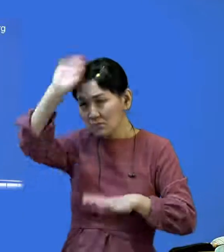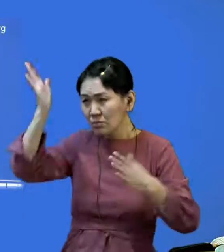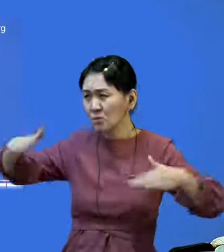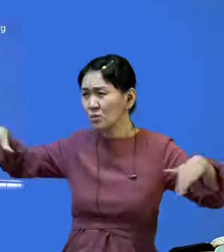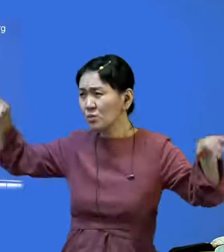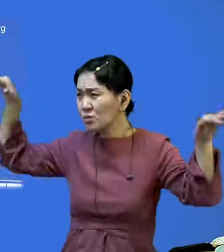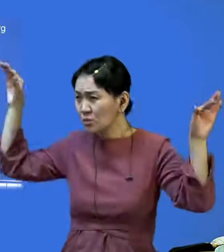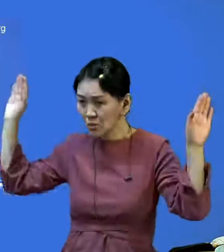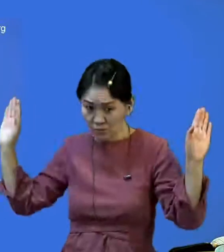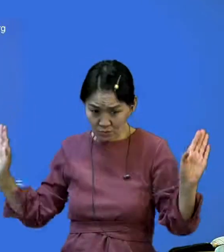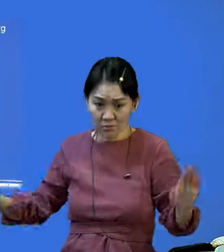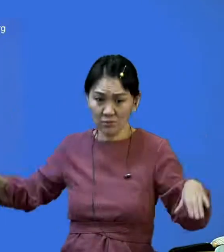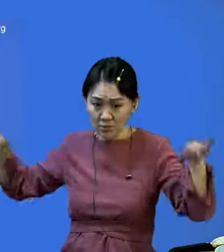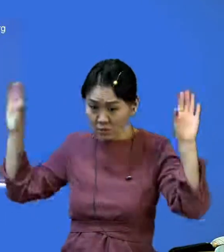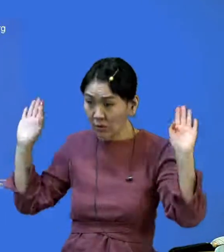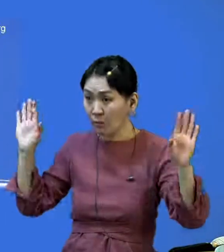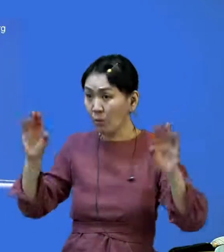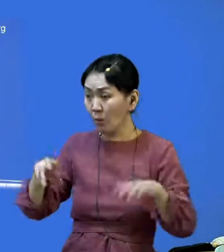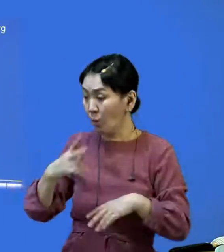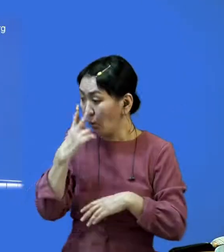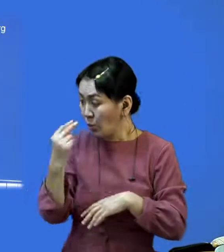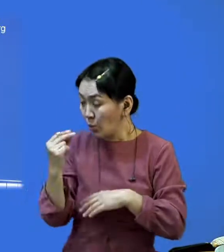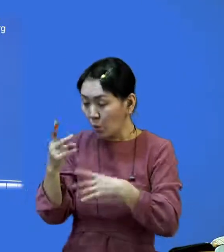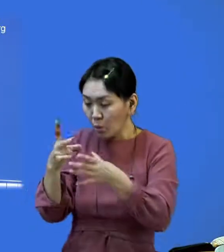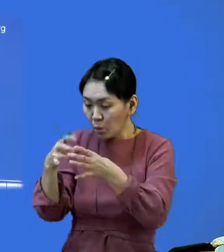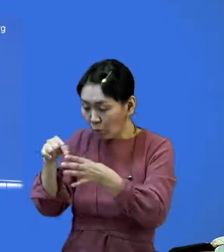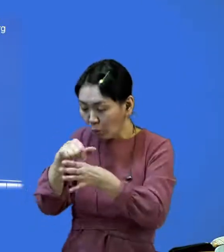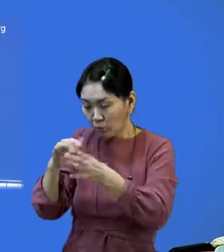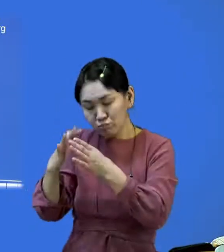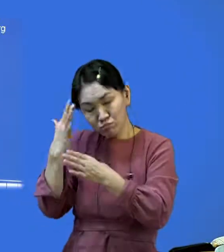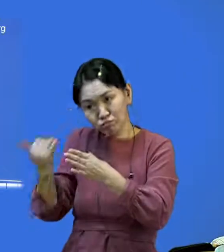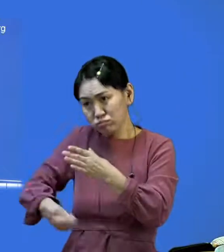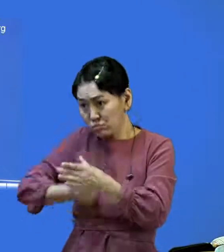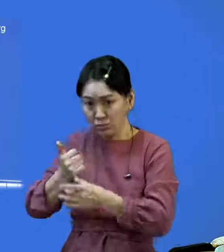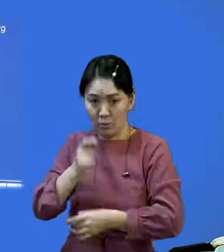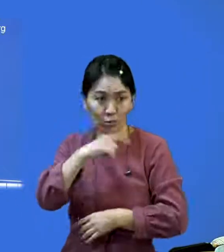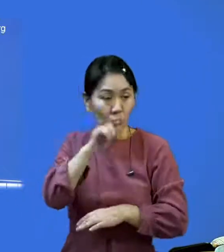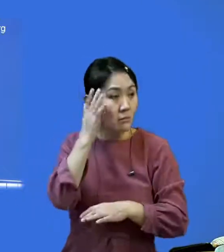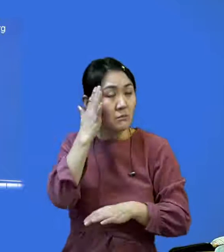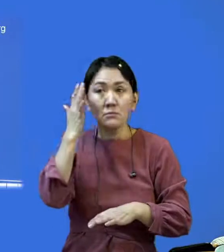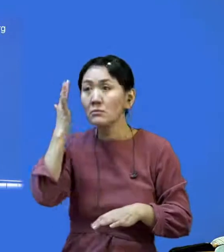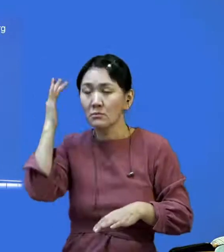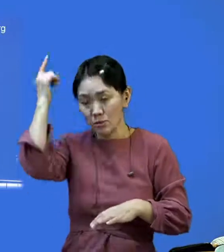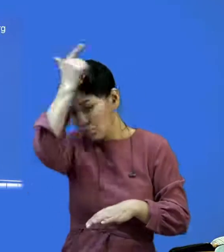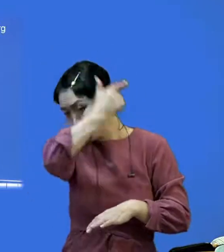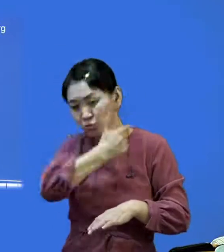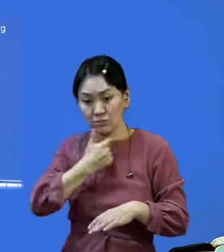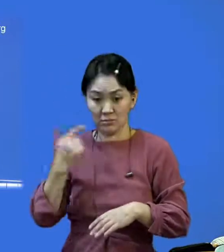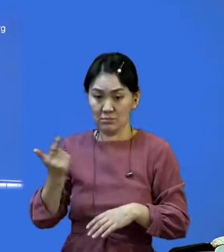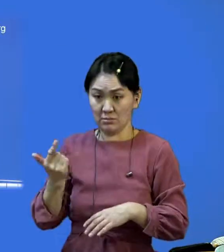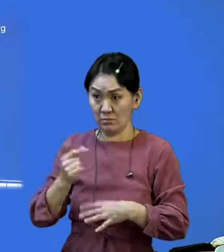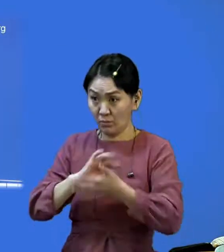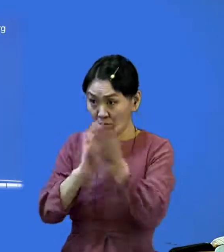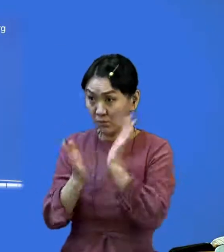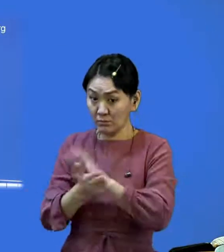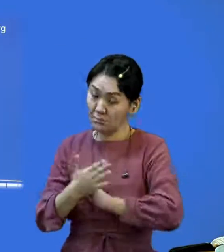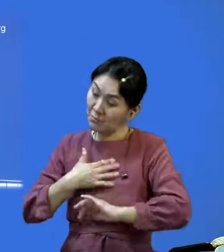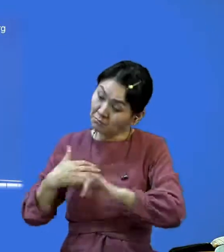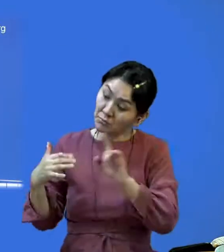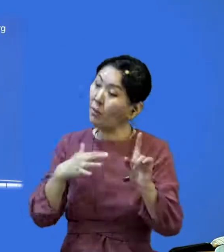шувуудад үнэгэнд үртэл нүх байдаг атал хүний хүүд толгой хоргодох газар алгаа. Гэлээж гисэн намайг дагах уу